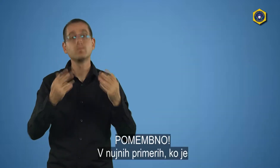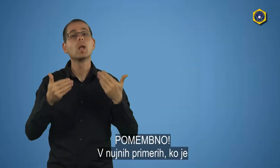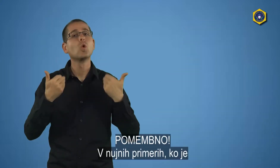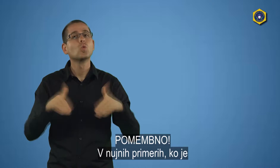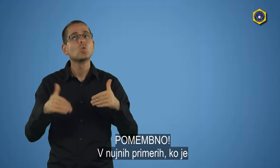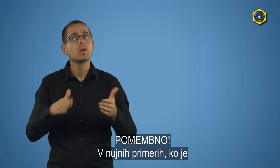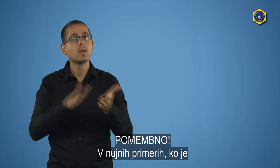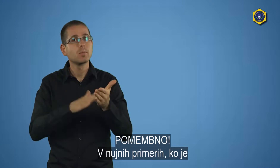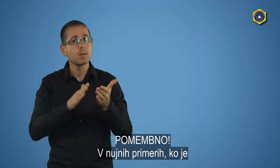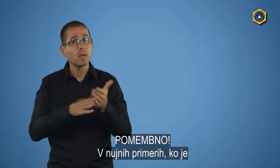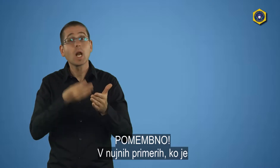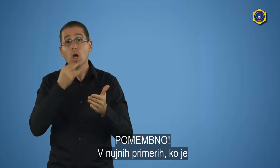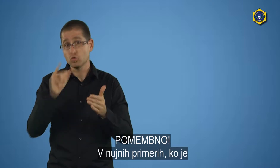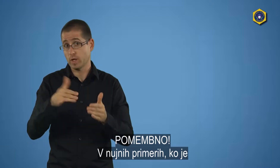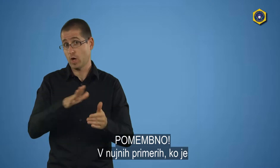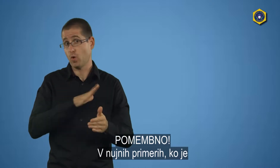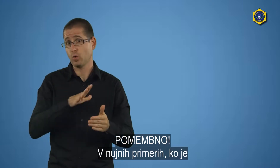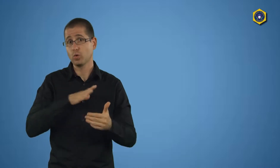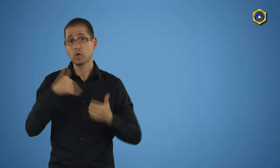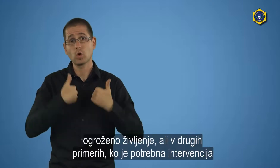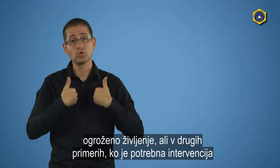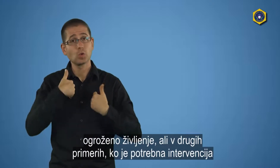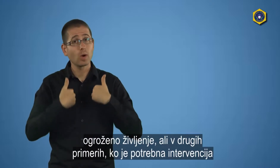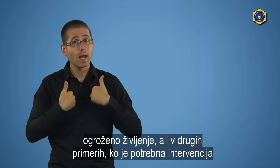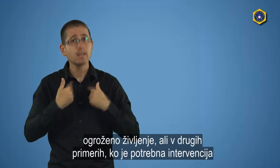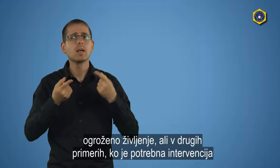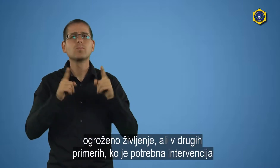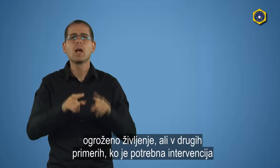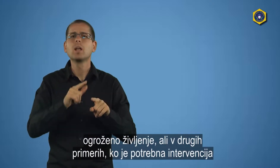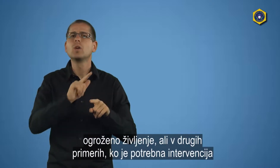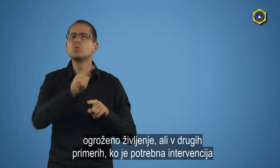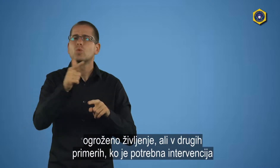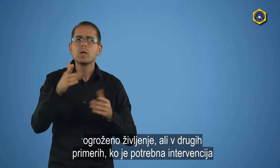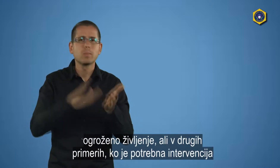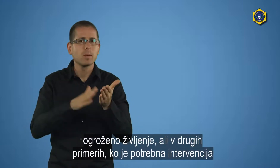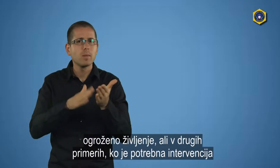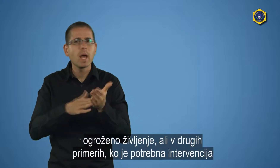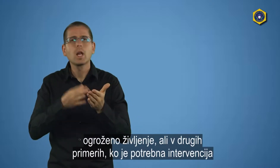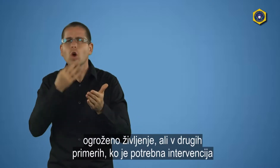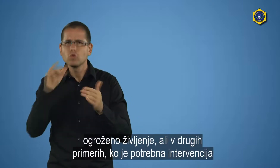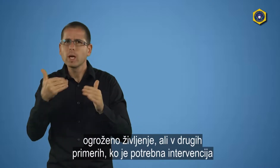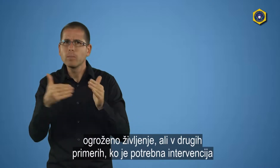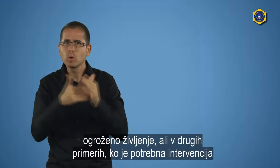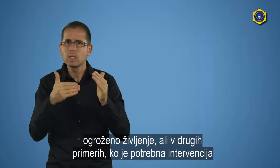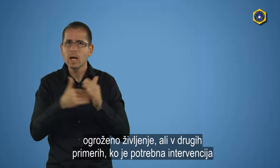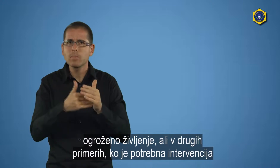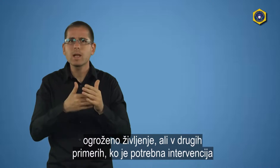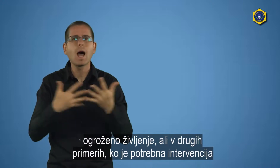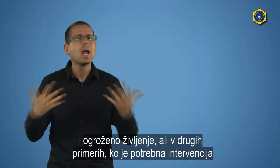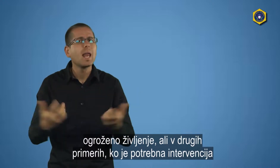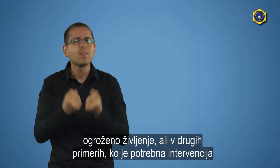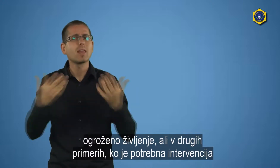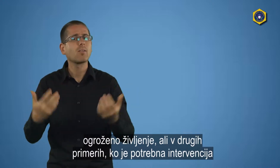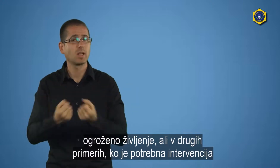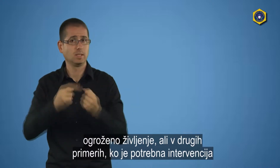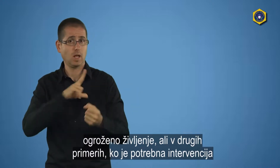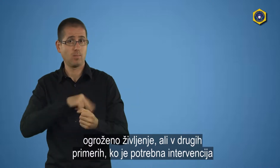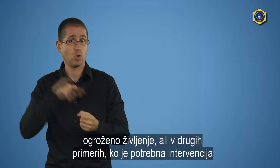Pomembno, v nujnih primerih, ko je ogroženo življenje, ali v drugih primerih, ko je potrebna intervencija policije, pa ne odlašajte